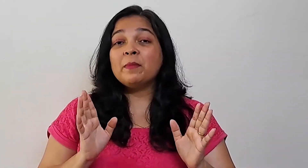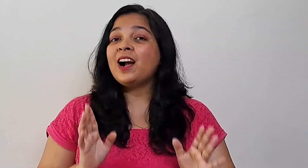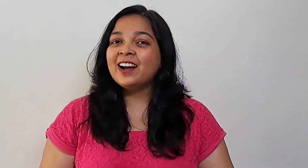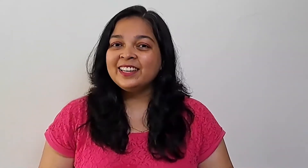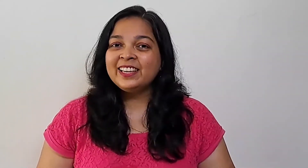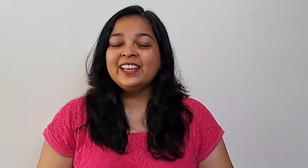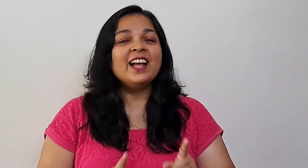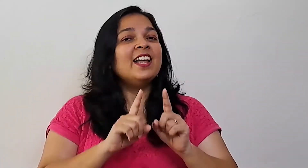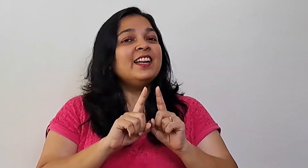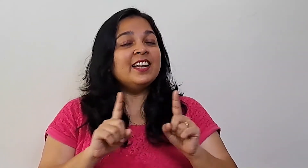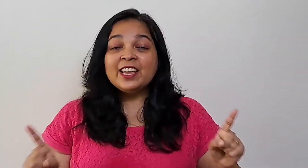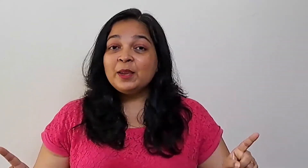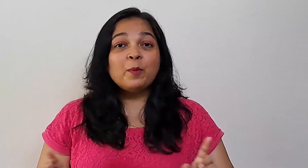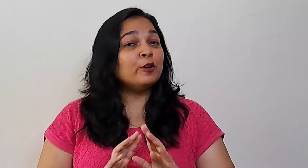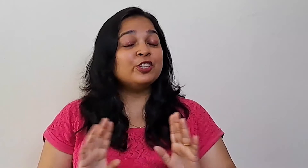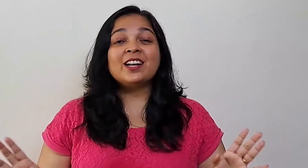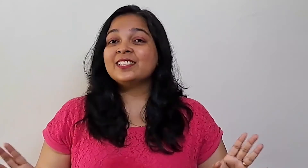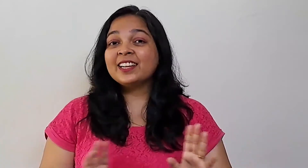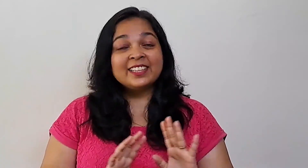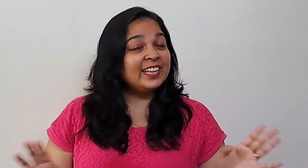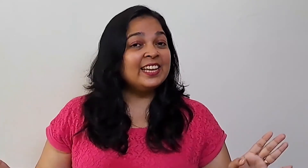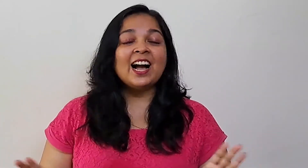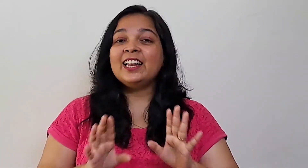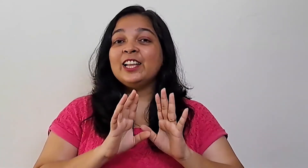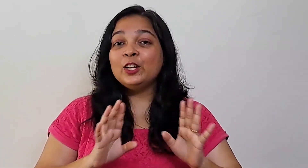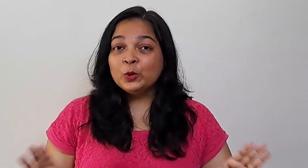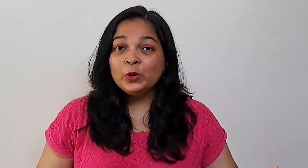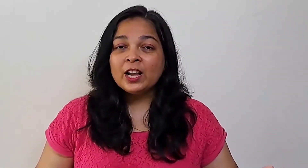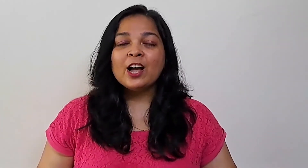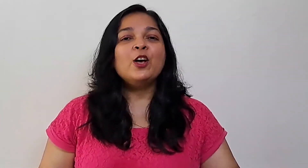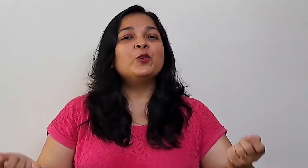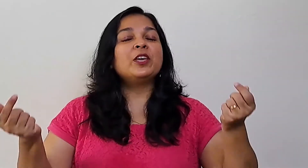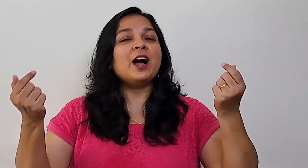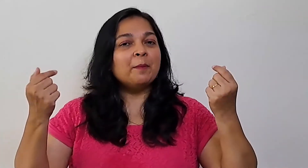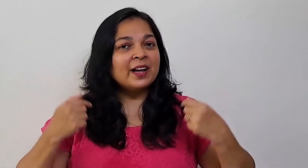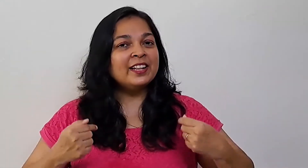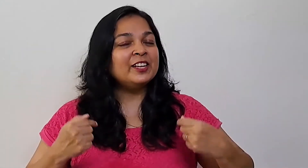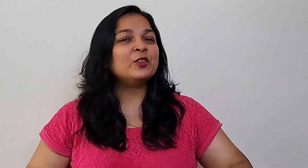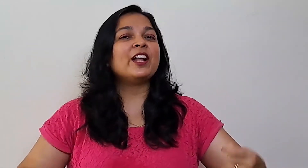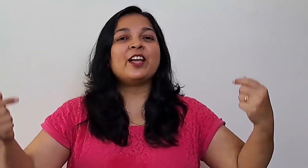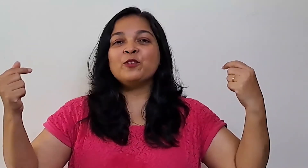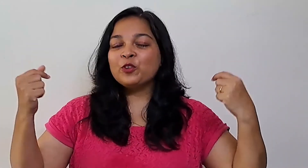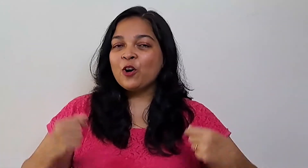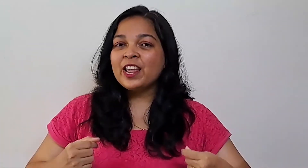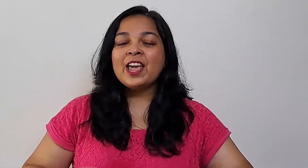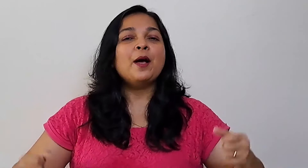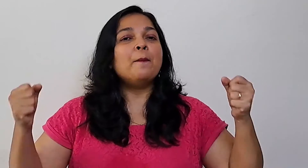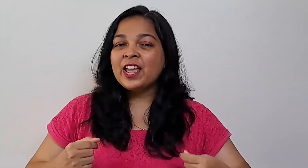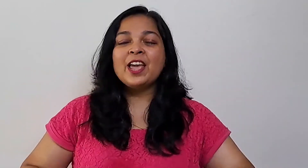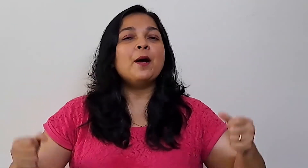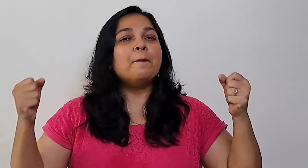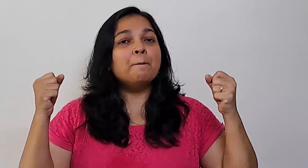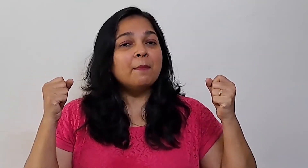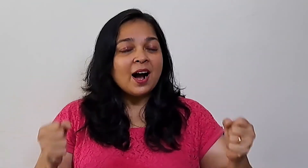चीज सानू हानि नहीं पहुँचा सकती। हालेलुया। क्योंकि साडे अंदर जिहड़ा रहिंदा कौन